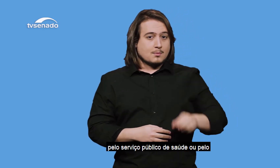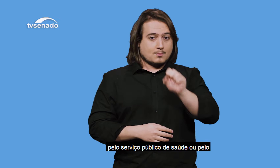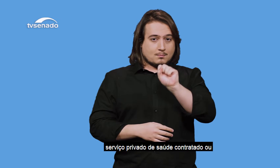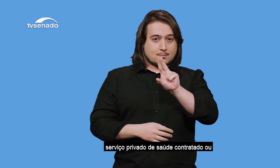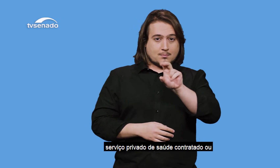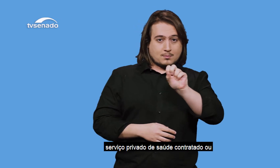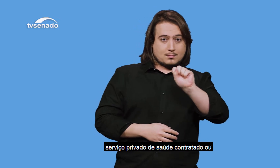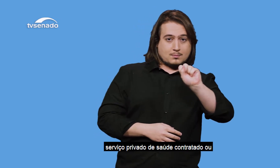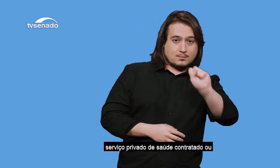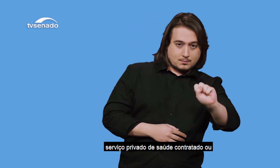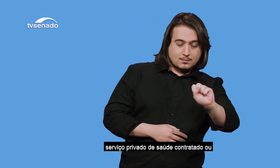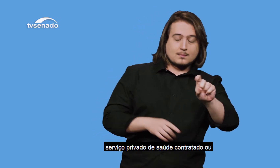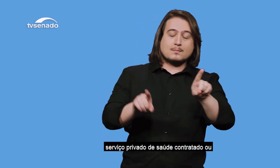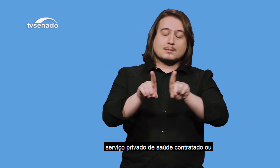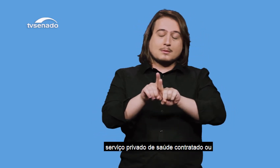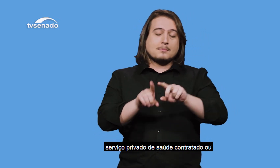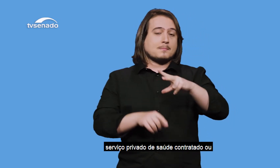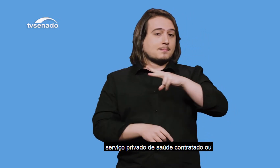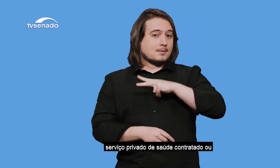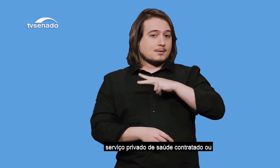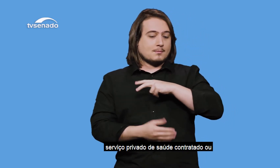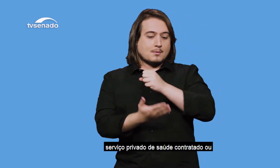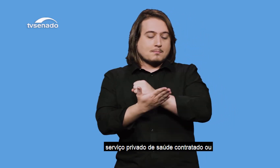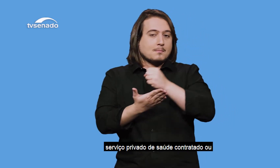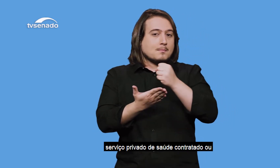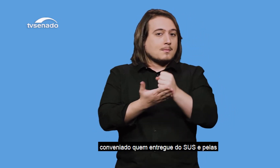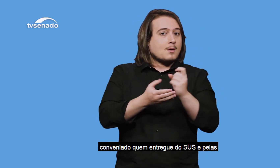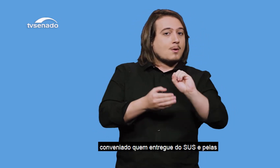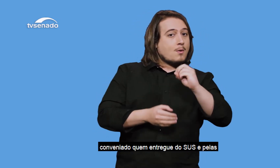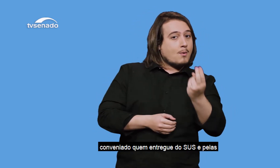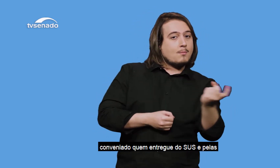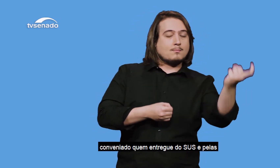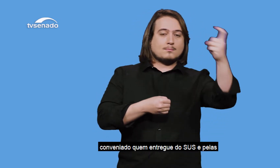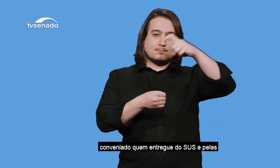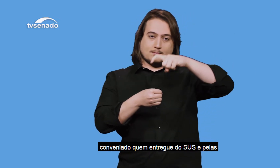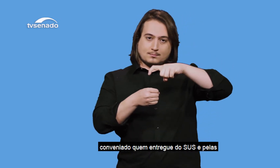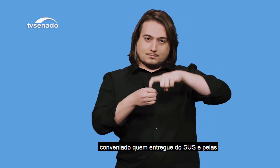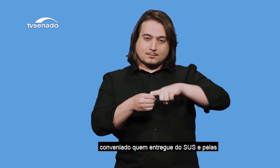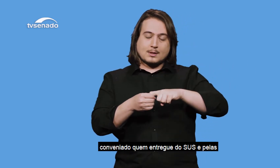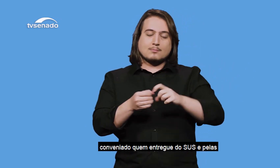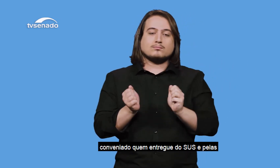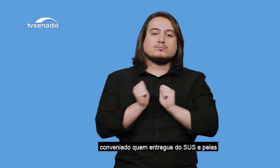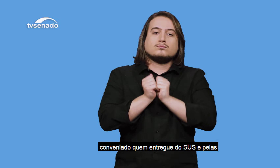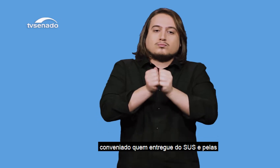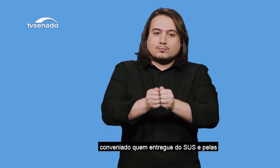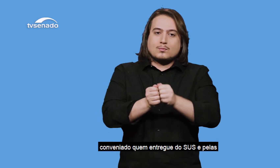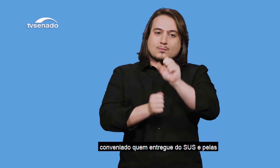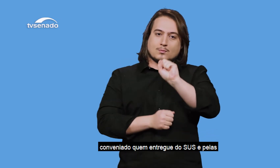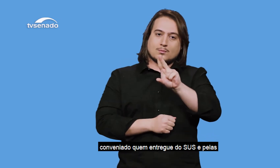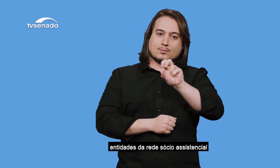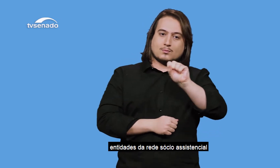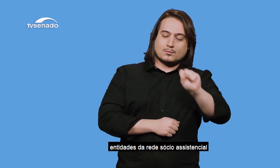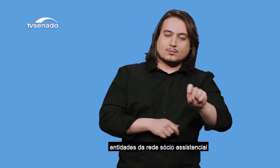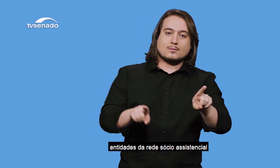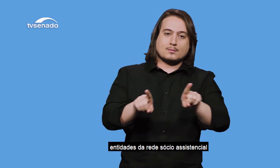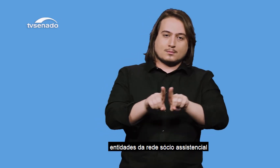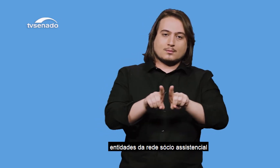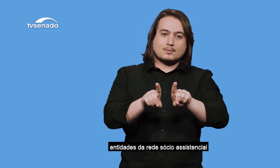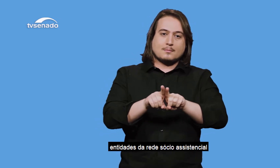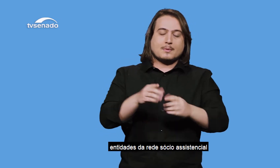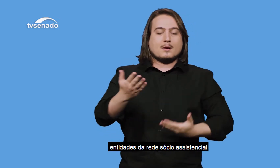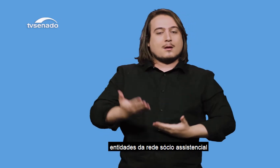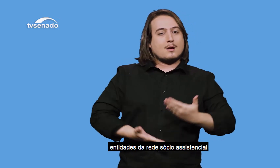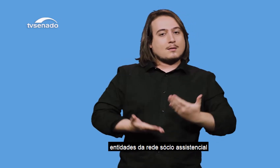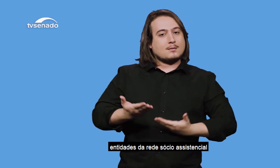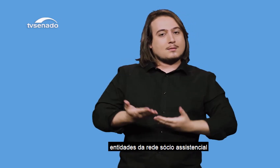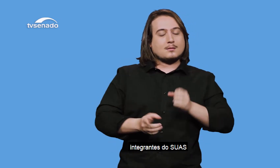serviço privado de saúde contratado ou conveniado quem tag do sus e pelas entidades da rede sócio